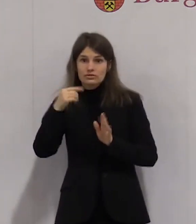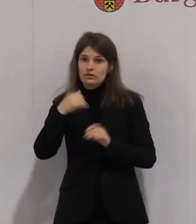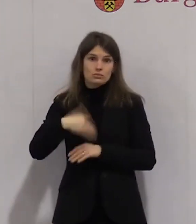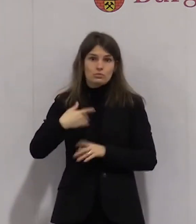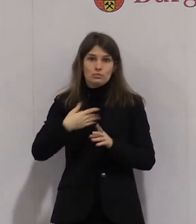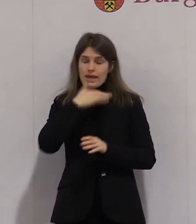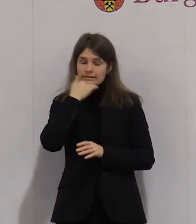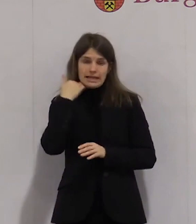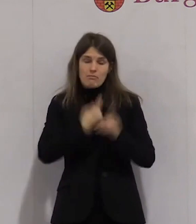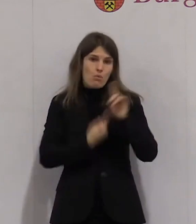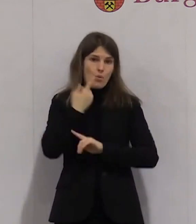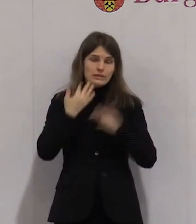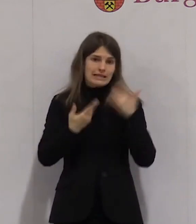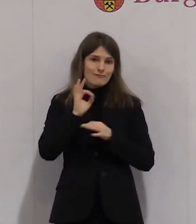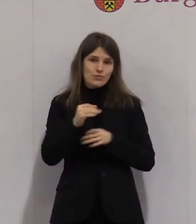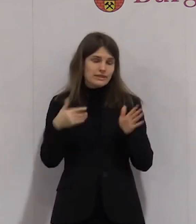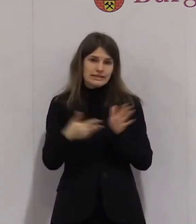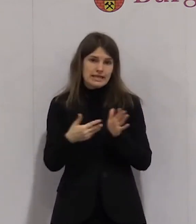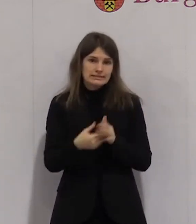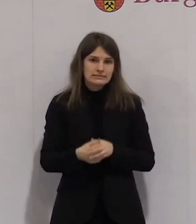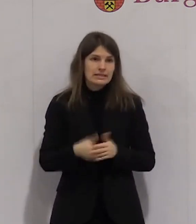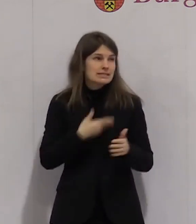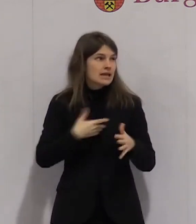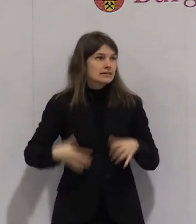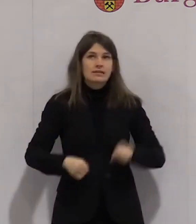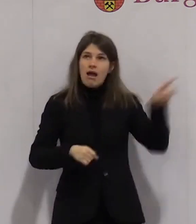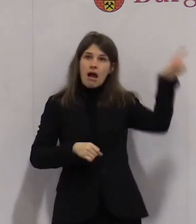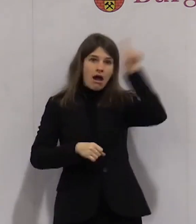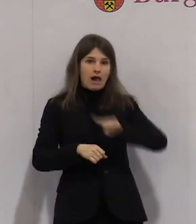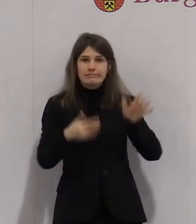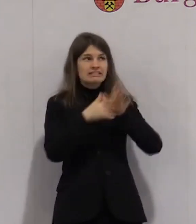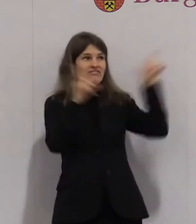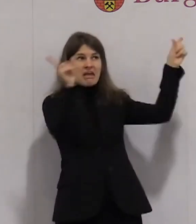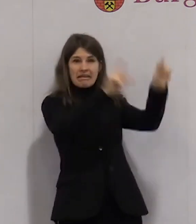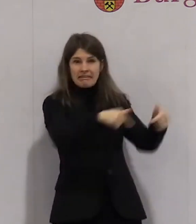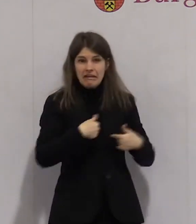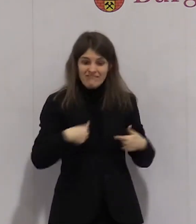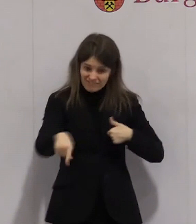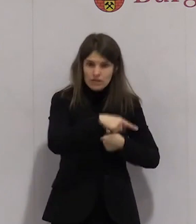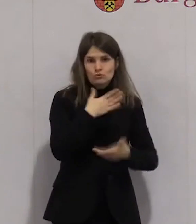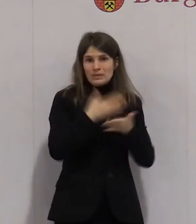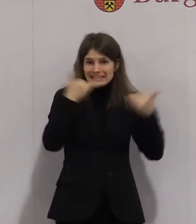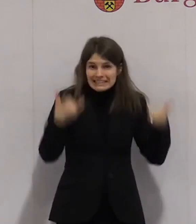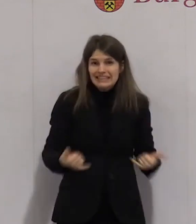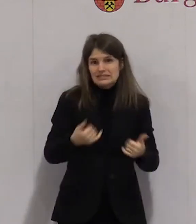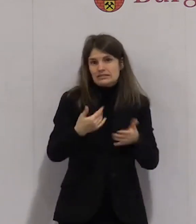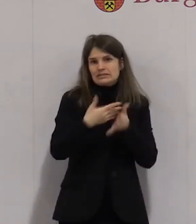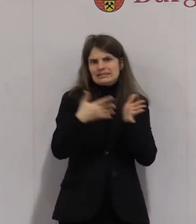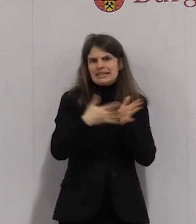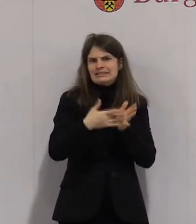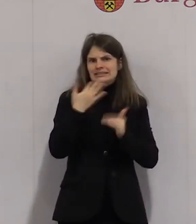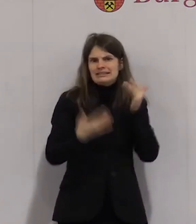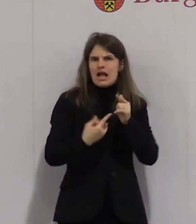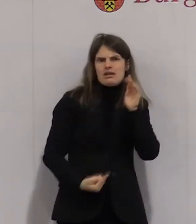die größte zahl die in ganz sachsen anhalt in den gebietskörperschaften durch flucht und wir sind